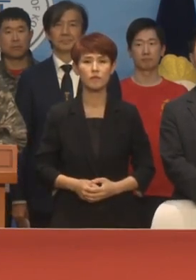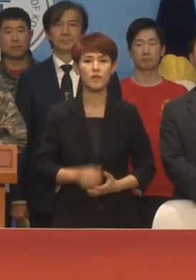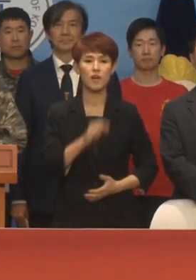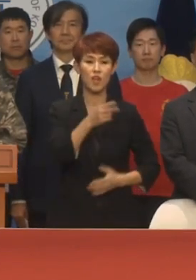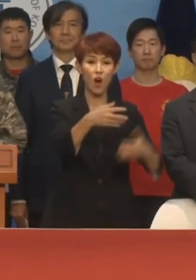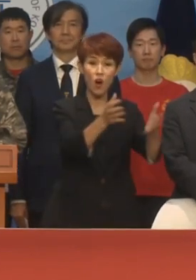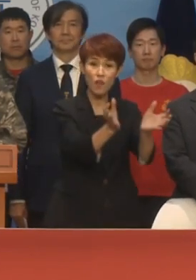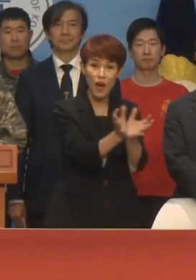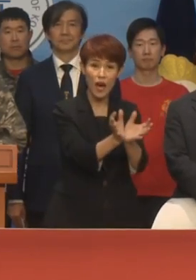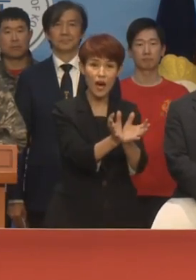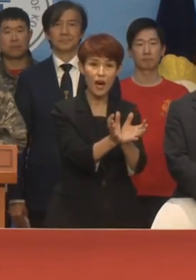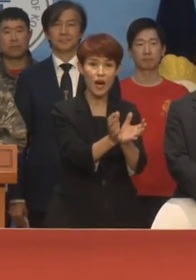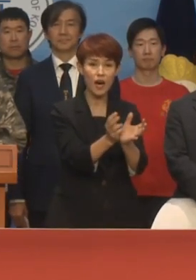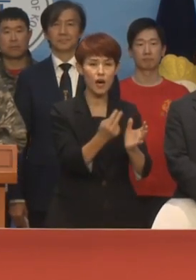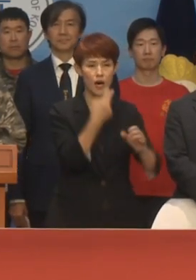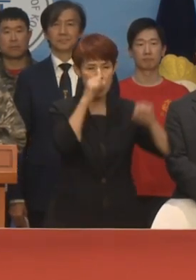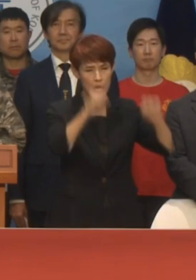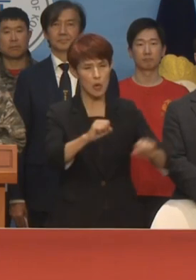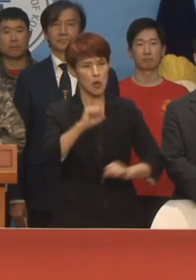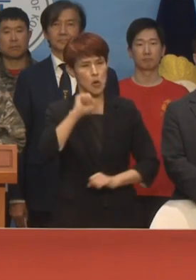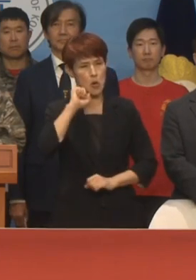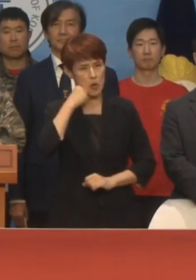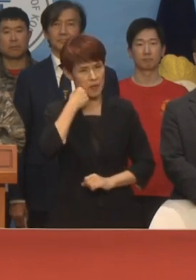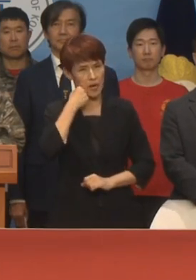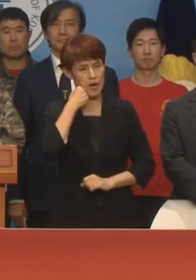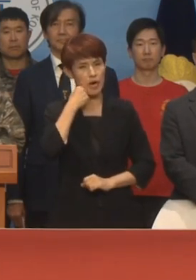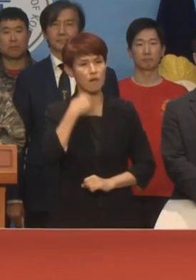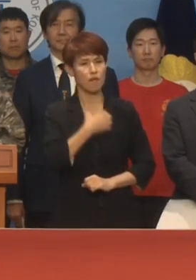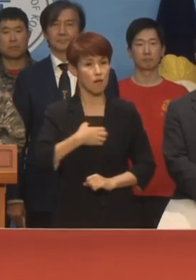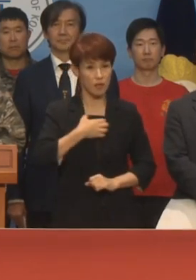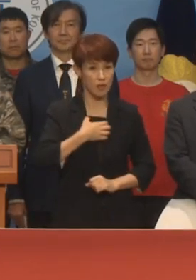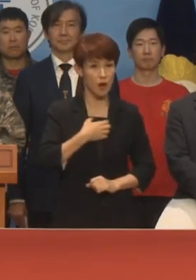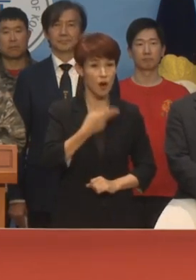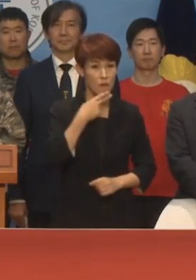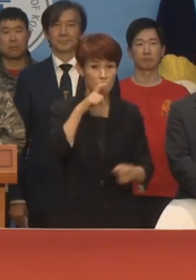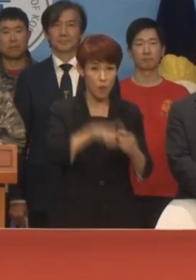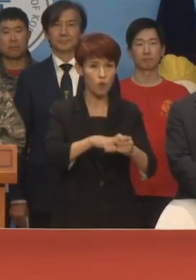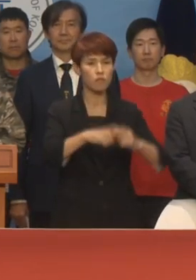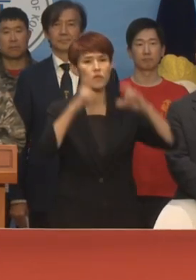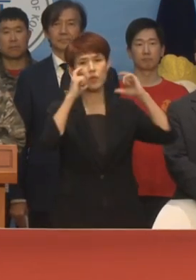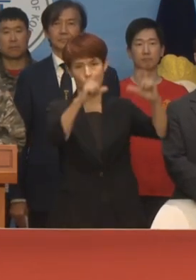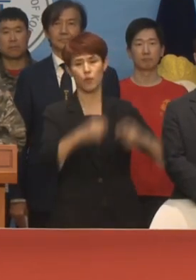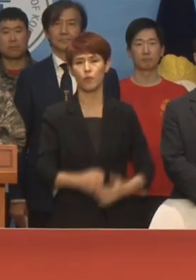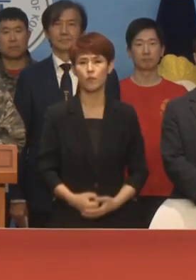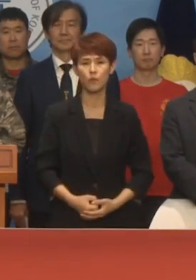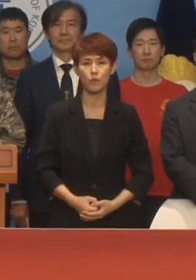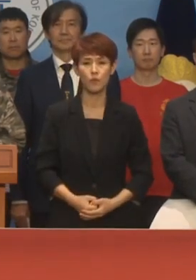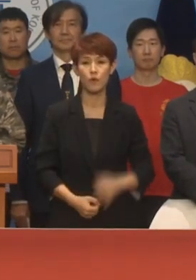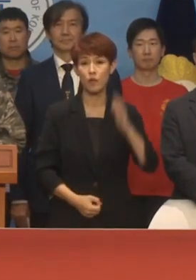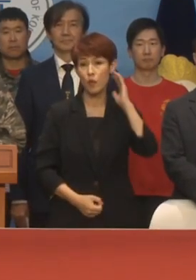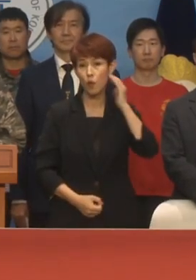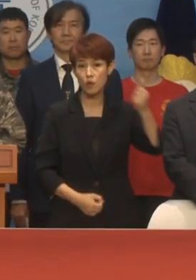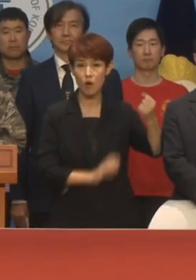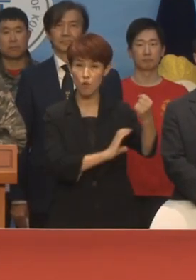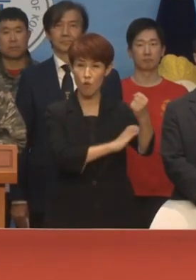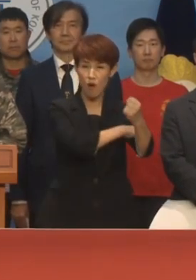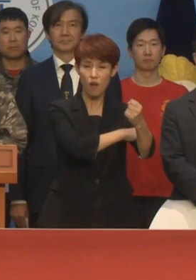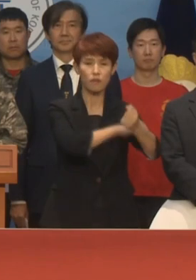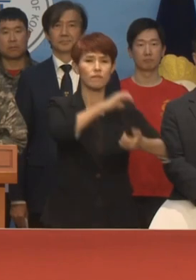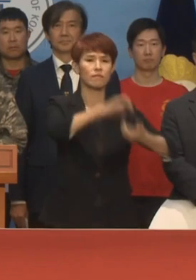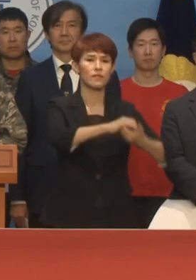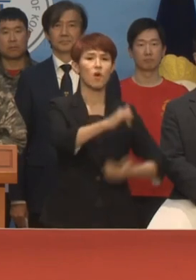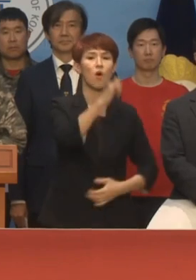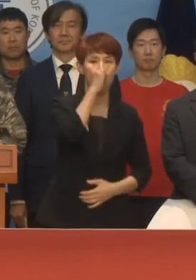여당의 존립을 걱정하는 일이 없기를 정부 여당에 경고합니다. 대통령 권력은